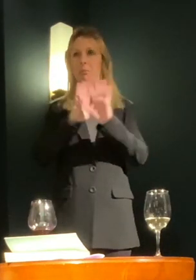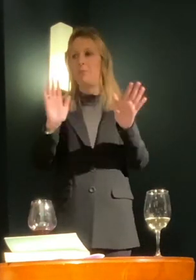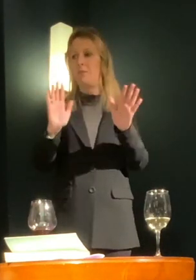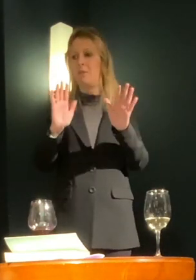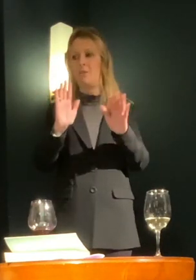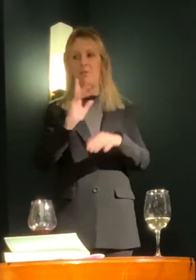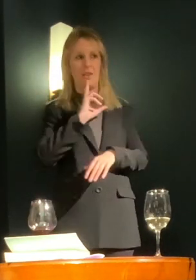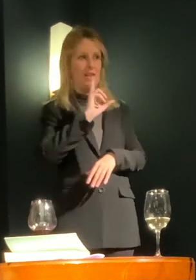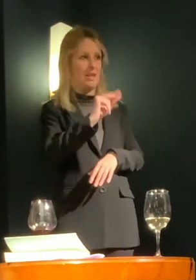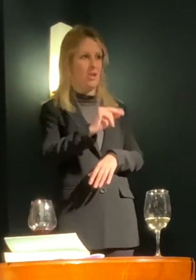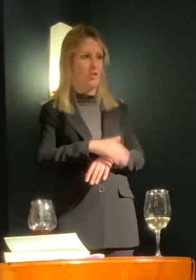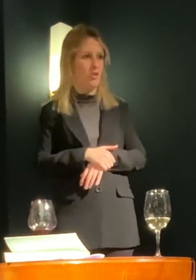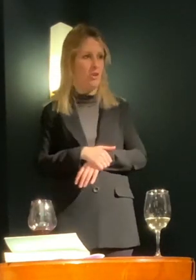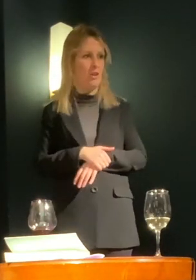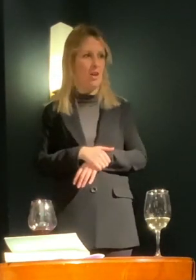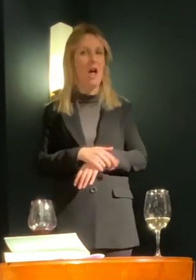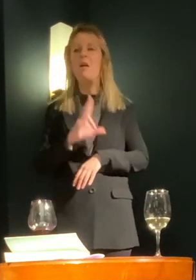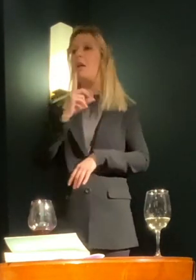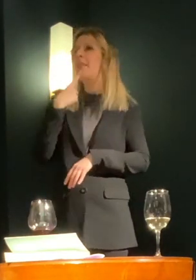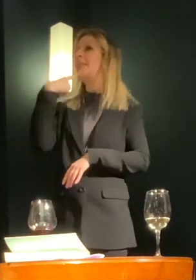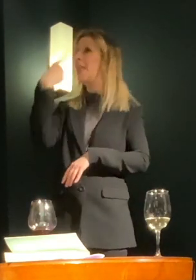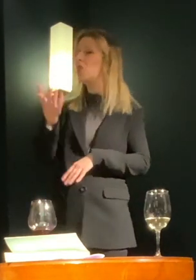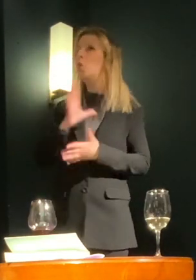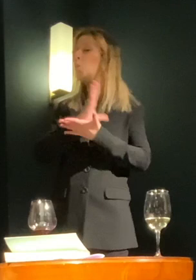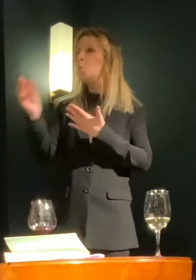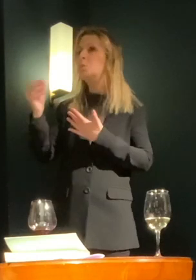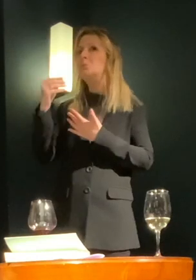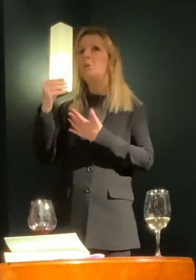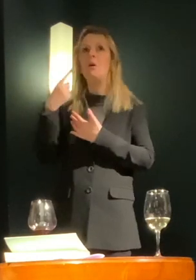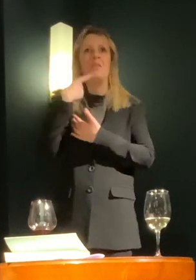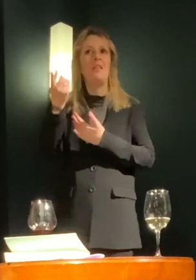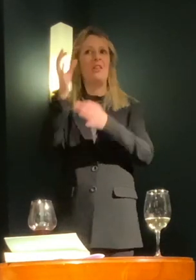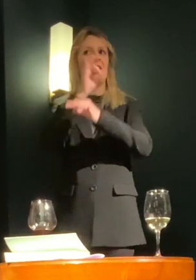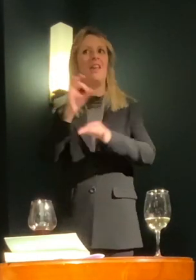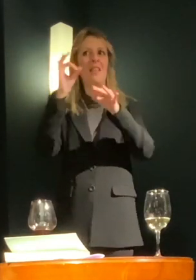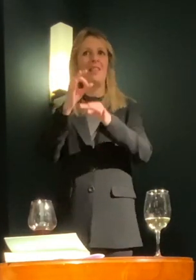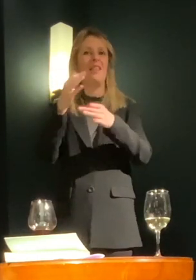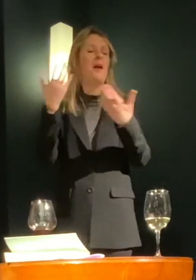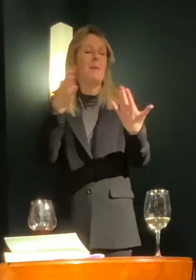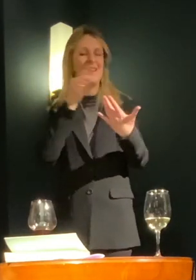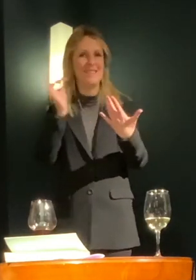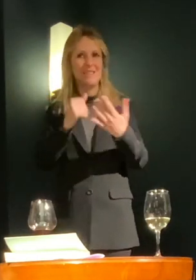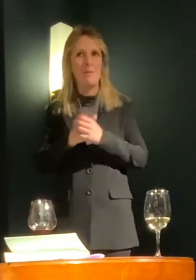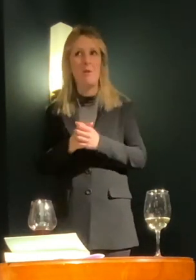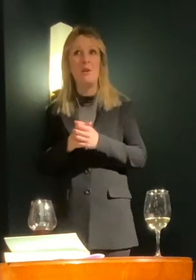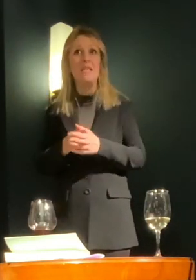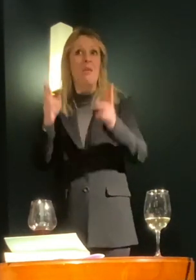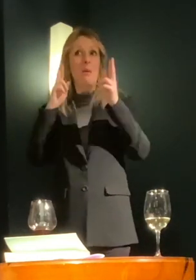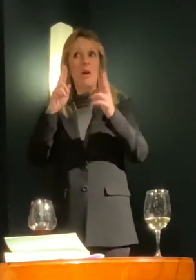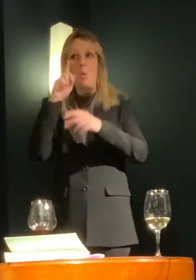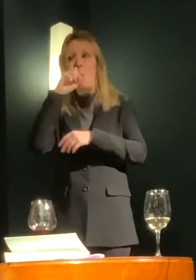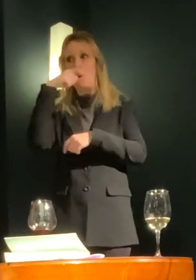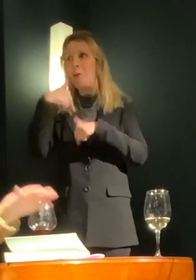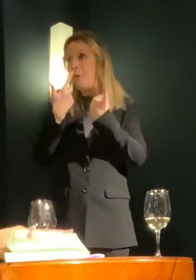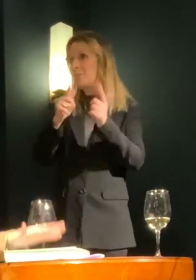Cosa dici? Abbiamo detto tutto senza dire niente, non è stato bellissimo? Spero che questa cosa li abbia incuriositi, magari. Di solito funziona